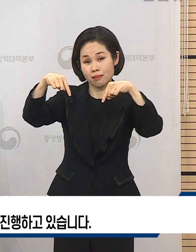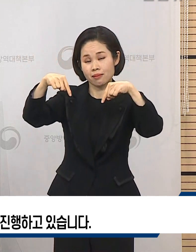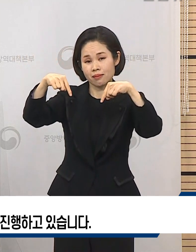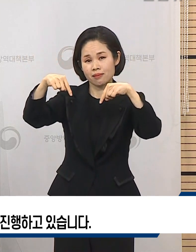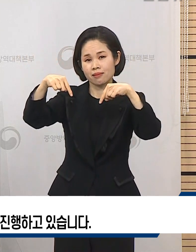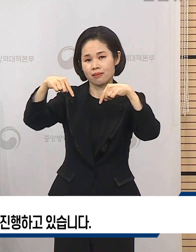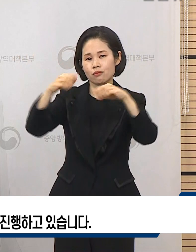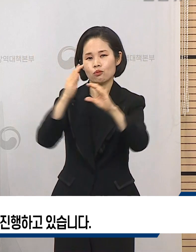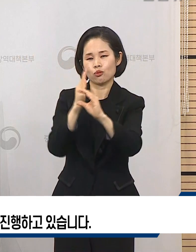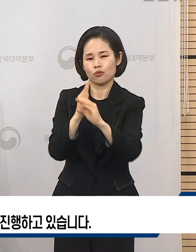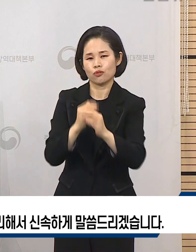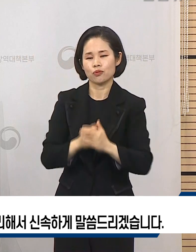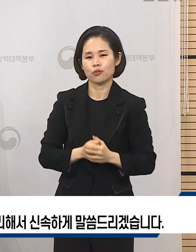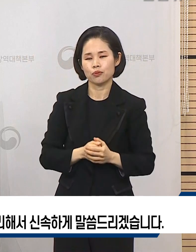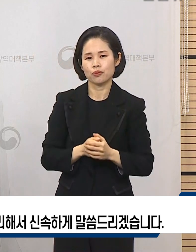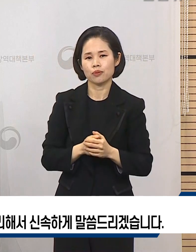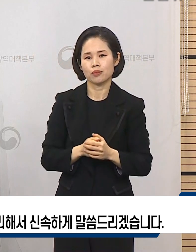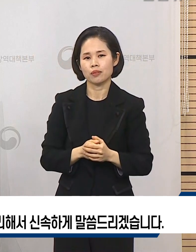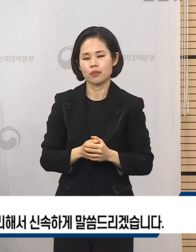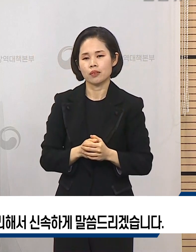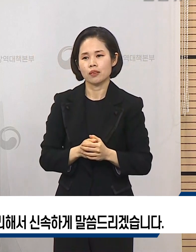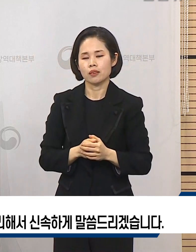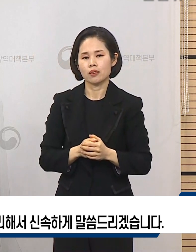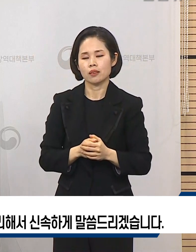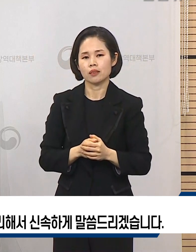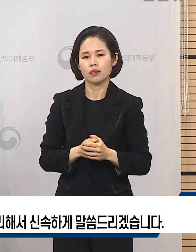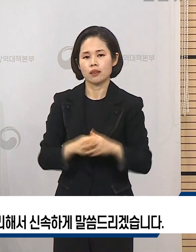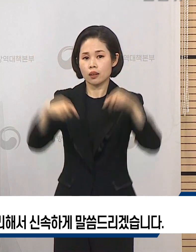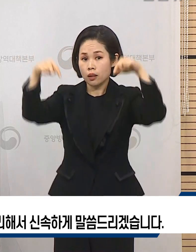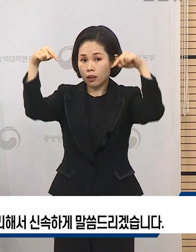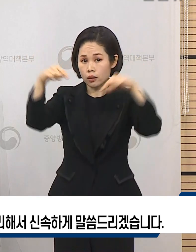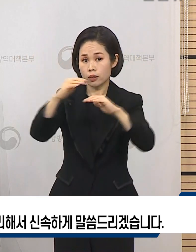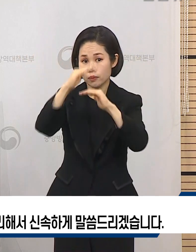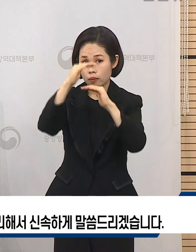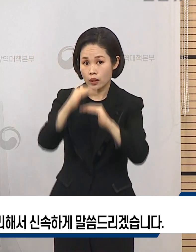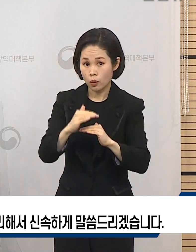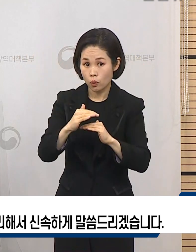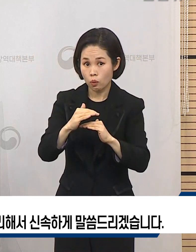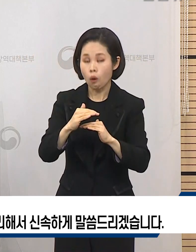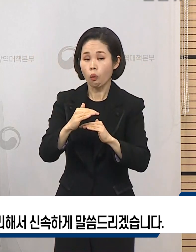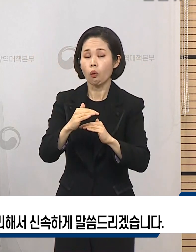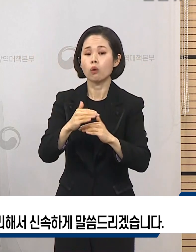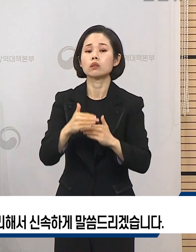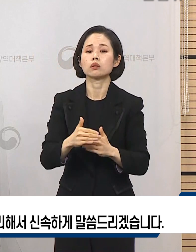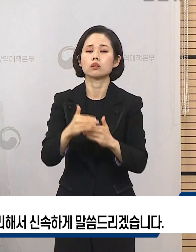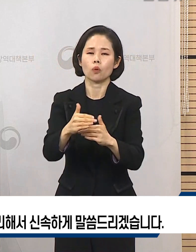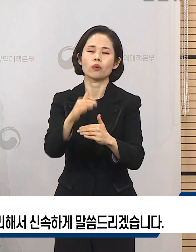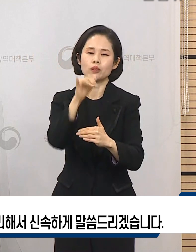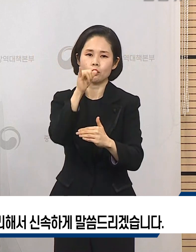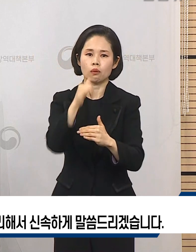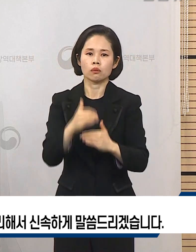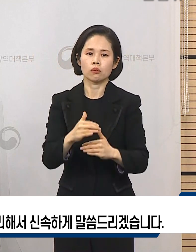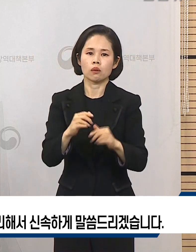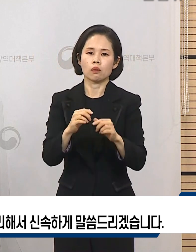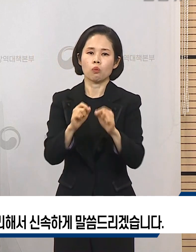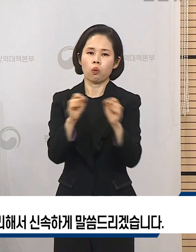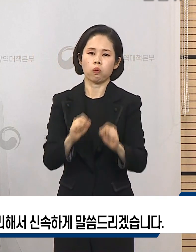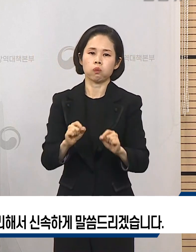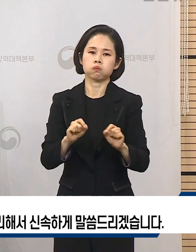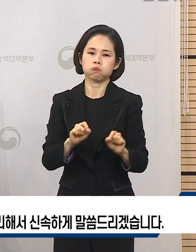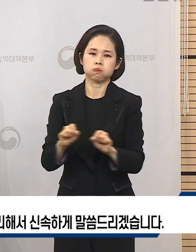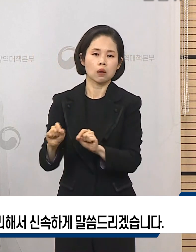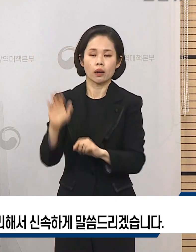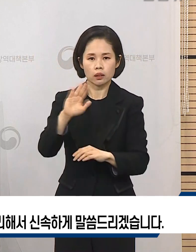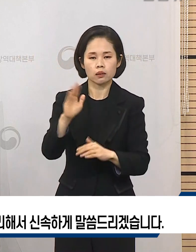진행하고 있습니다 대부분의 협상 내용에 대해서는 진척이 있었고 어 계약 께